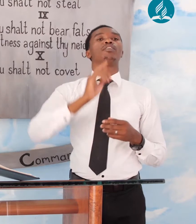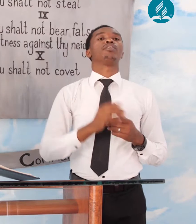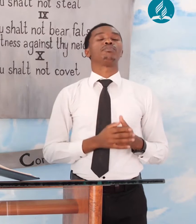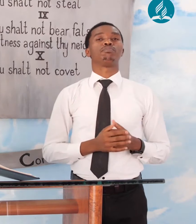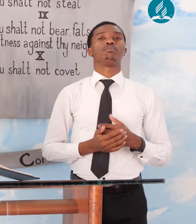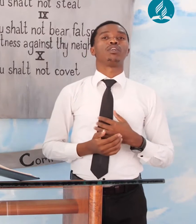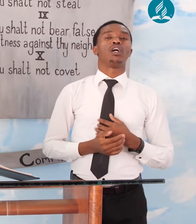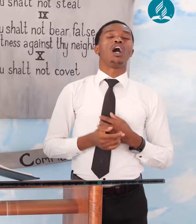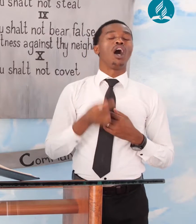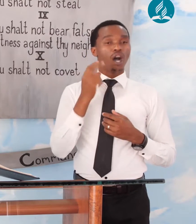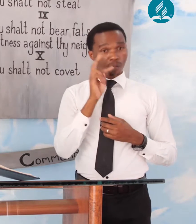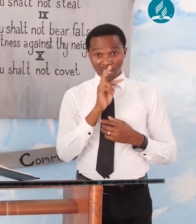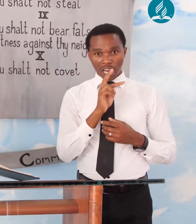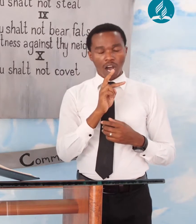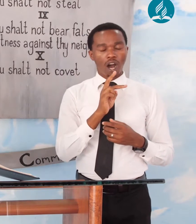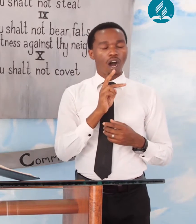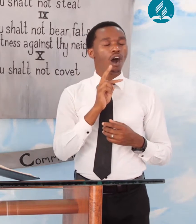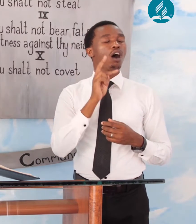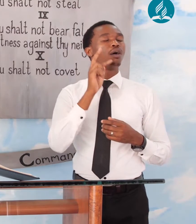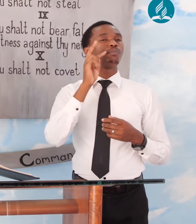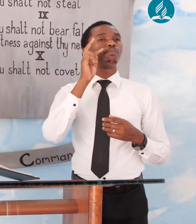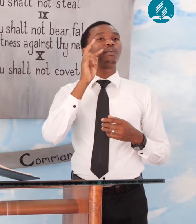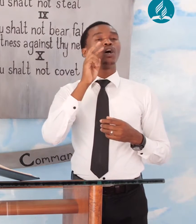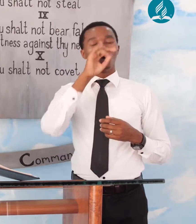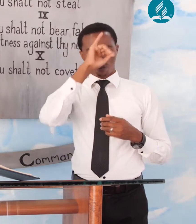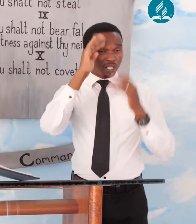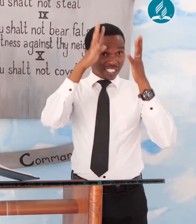ngo yabonye Abisirayeli umwisirayeli ari kurwana